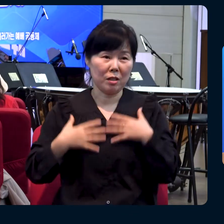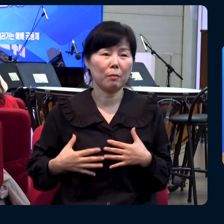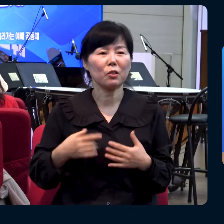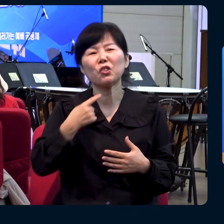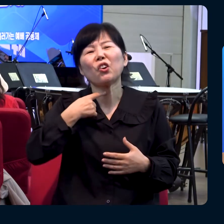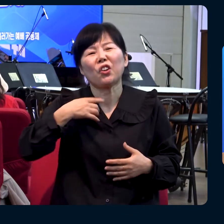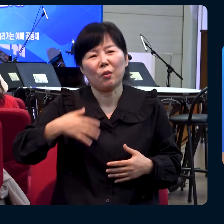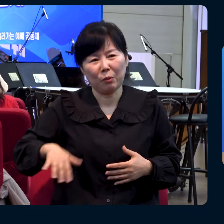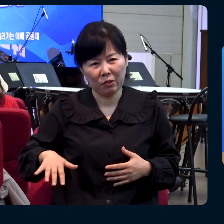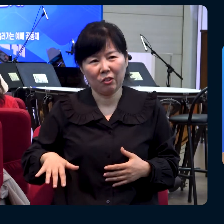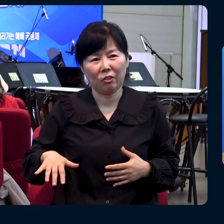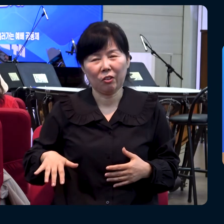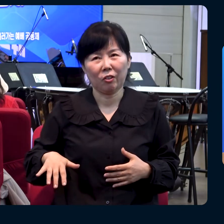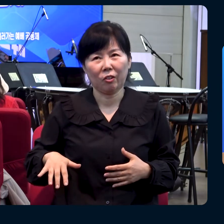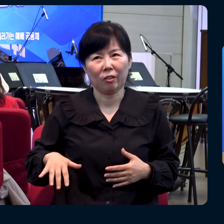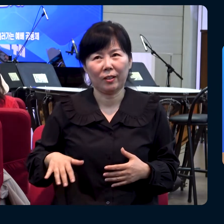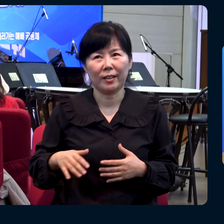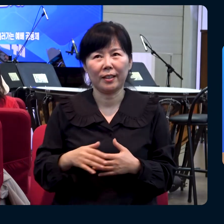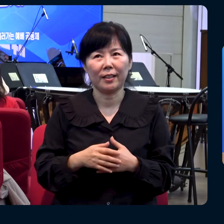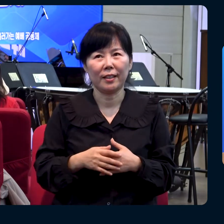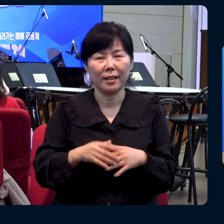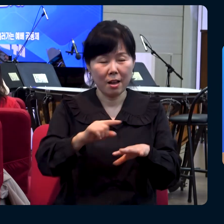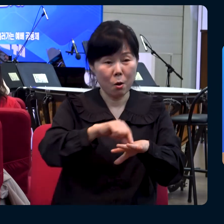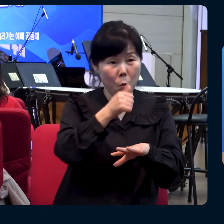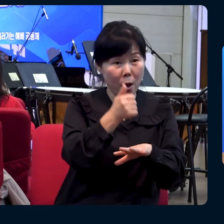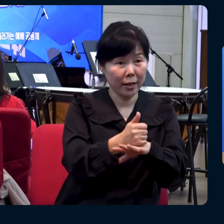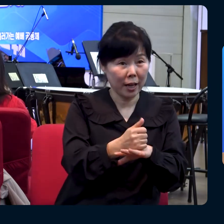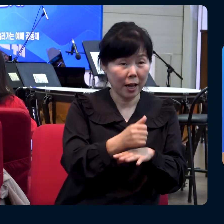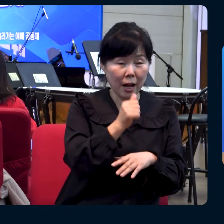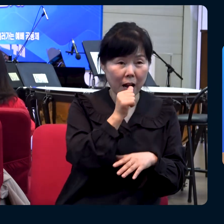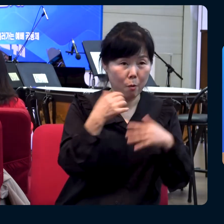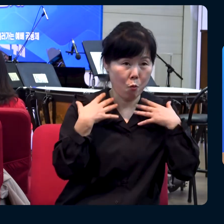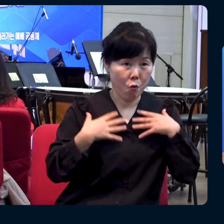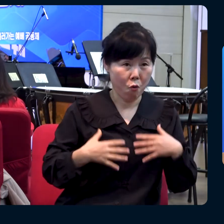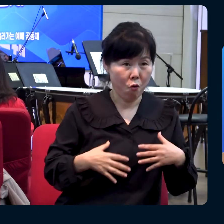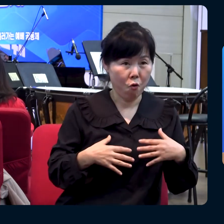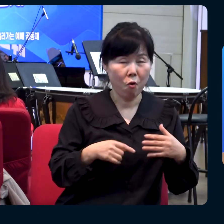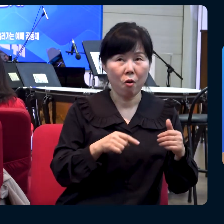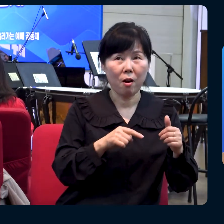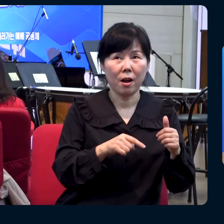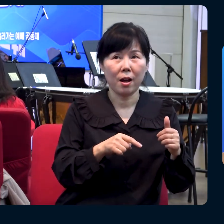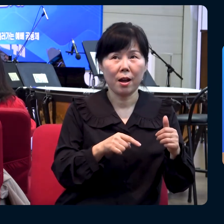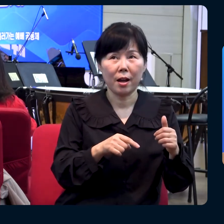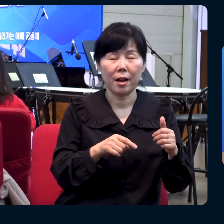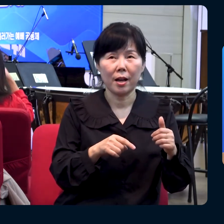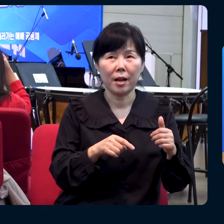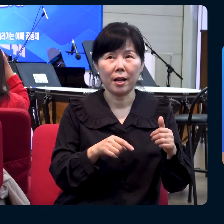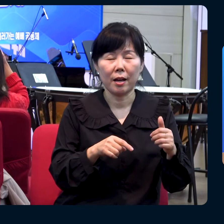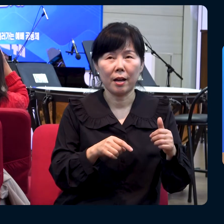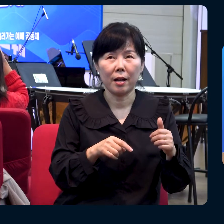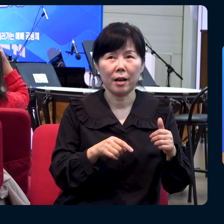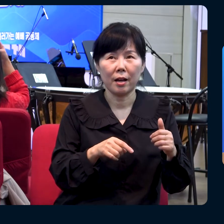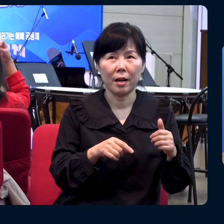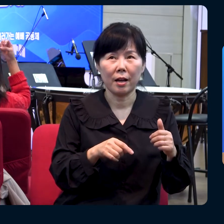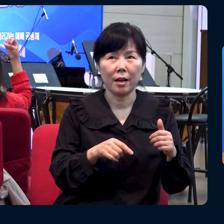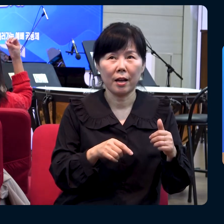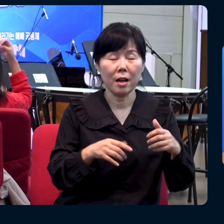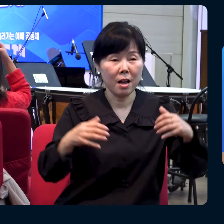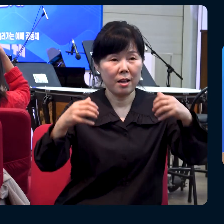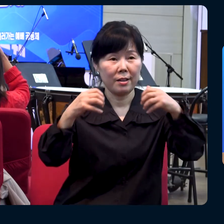여러분 이거 아세요? 사울의 갑옷은 사무엘상 마지막 장에